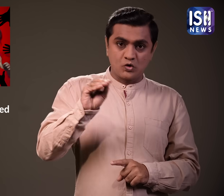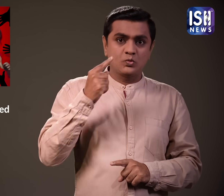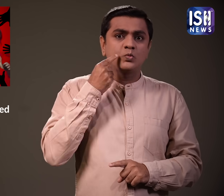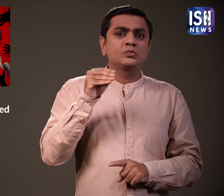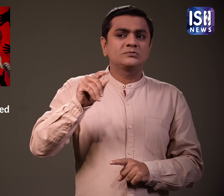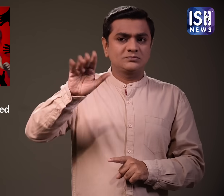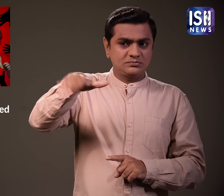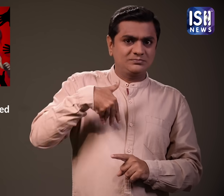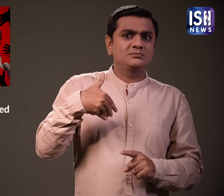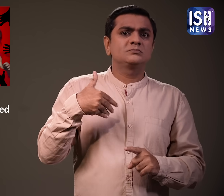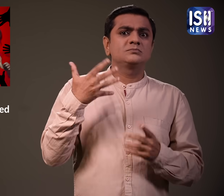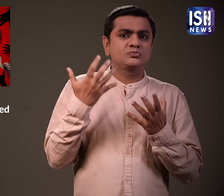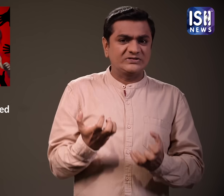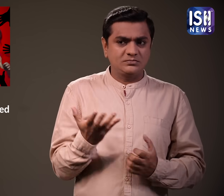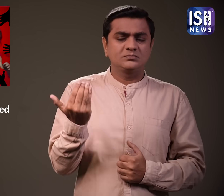लेकिन महिला ने इनकार कर दिया.